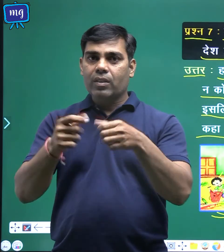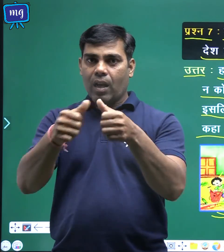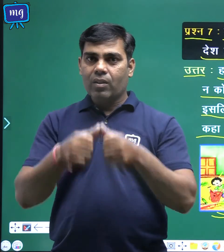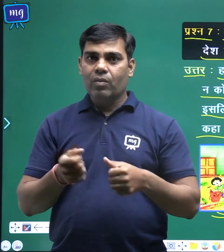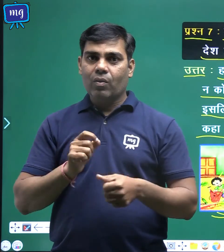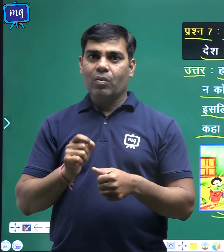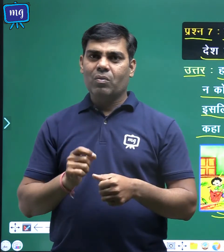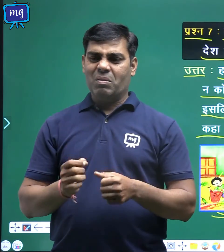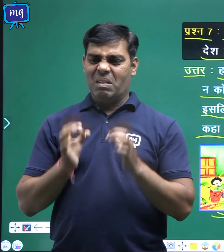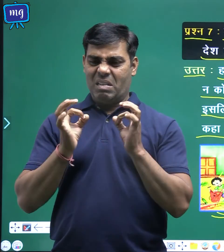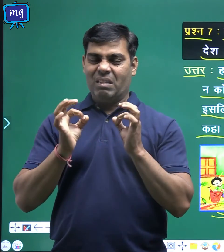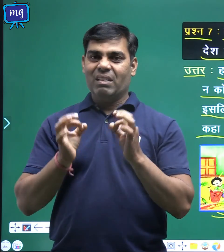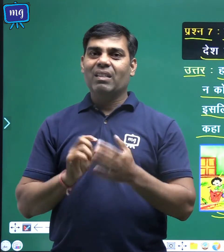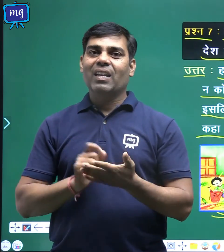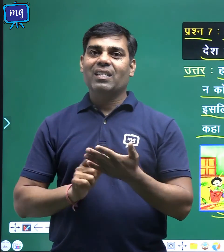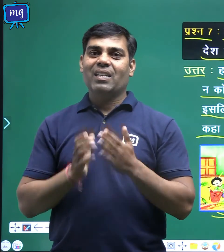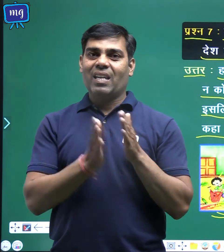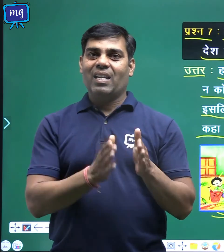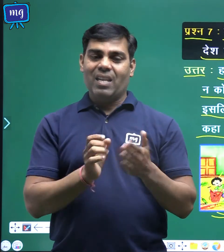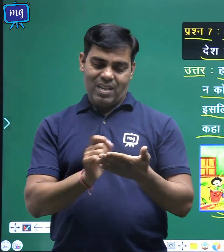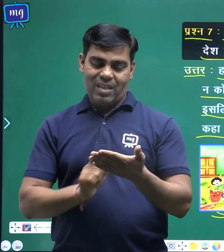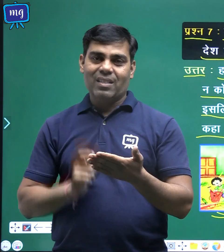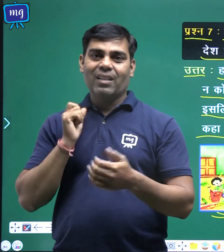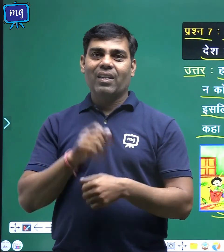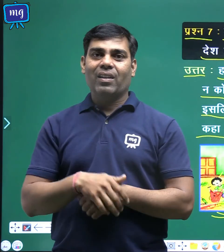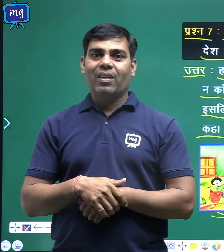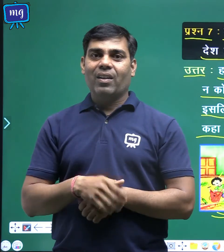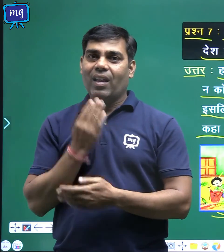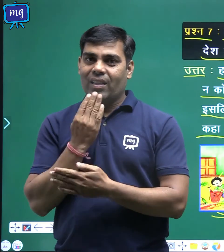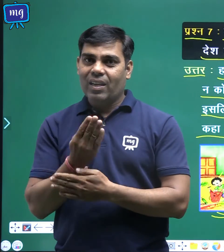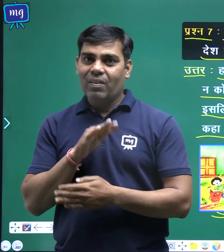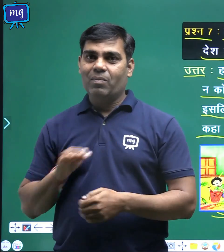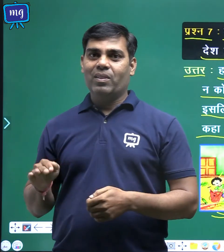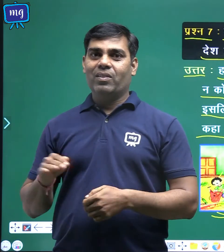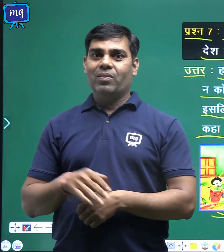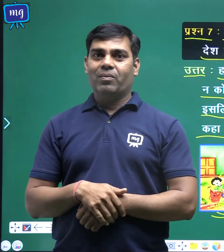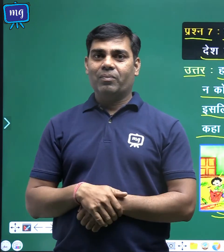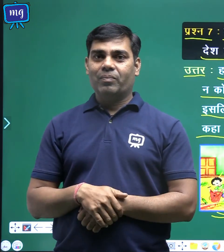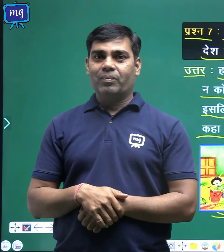अच्छी तरह से कर सकें। धन्यवाद बच्चों।